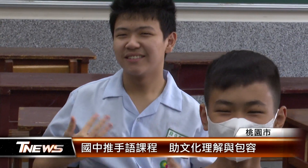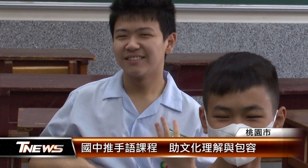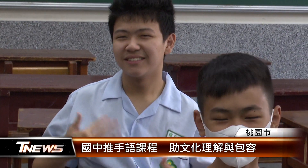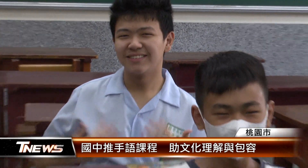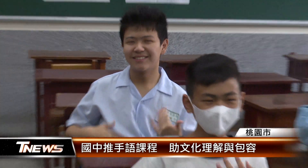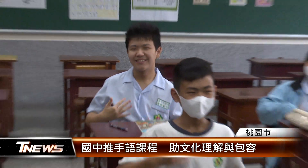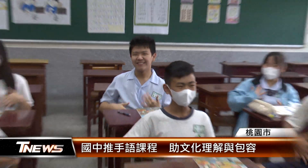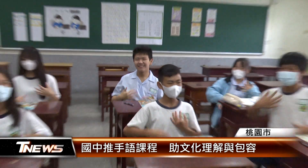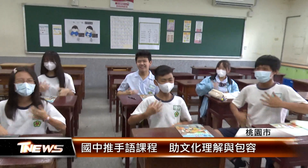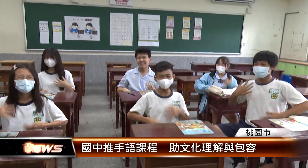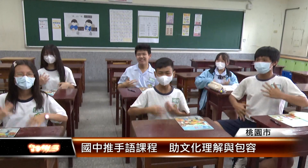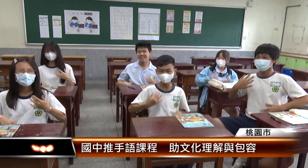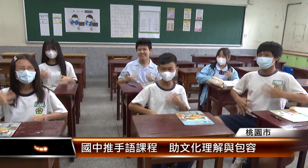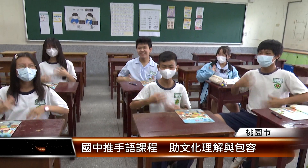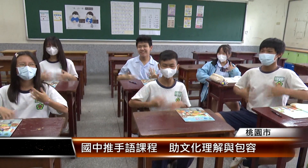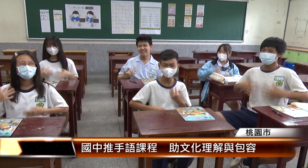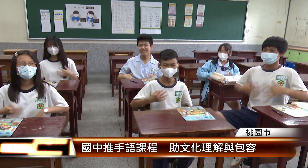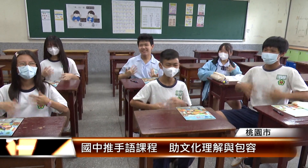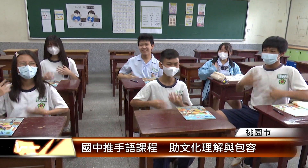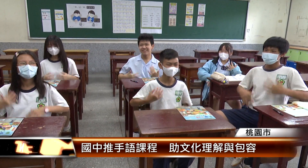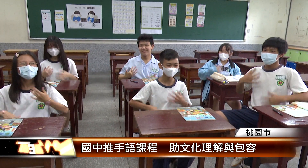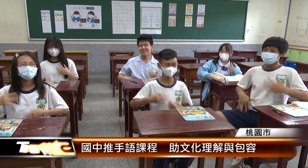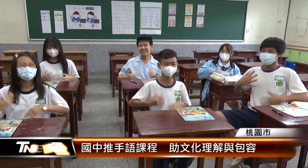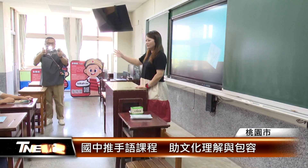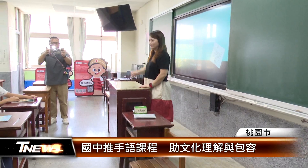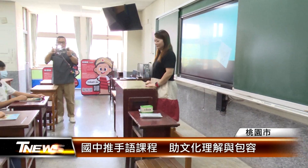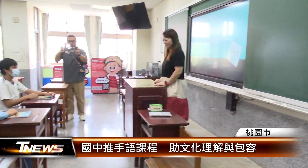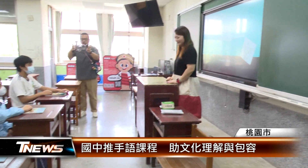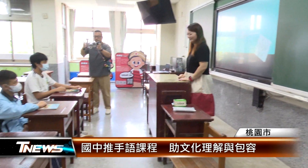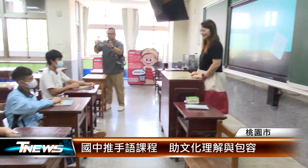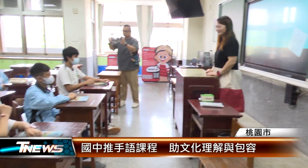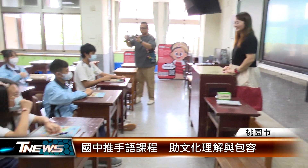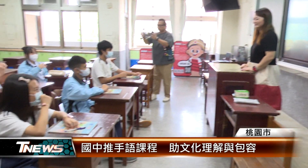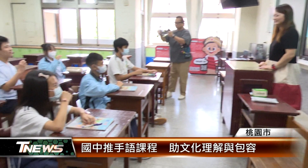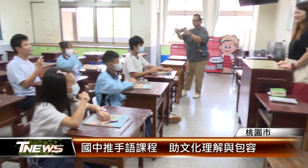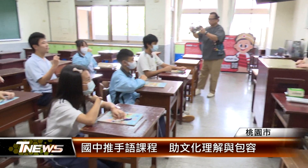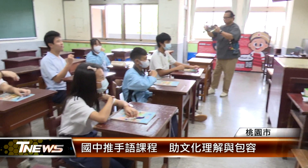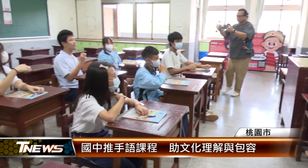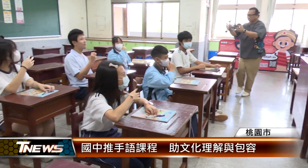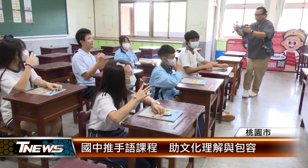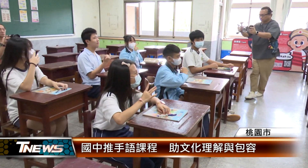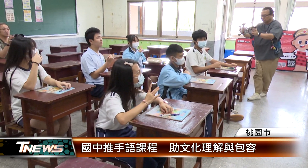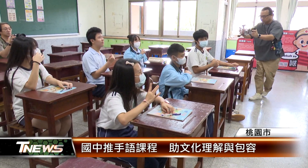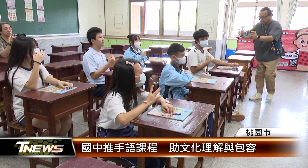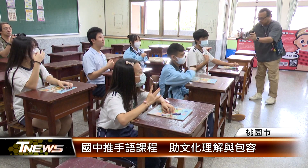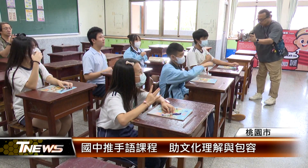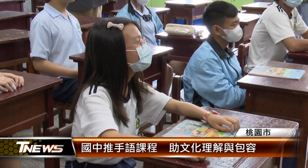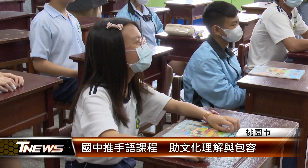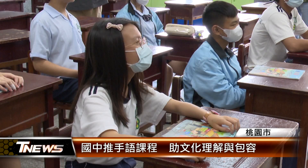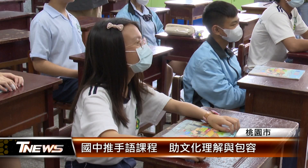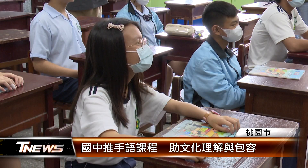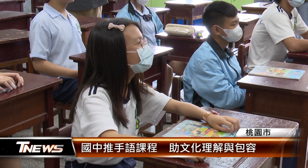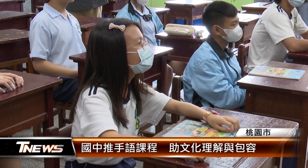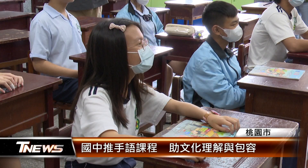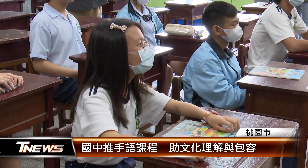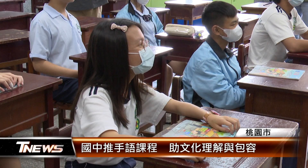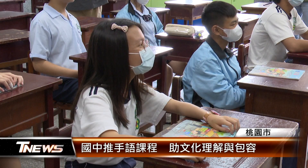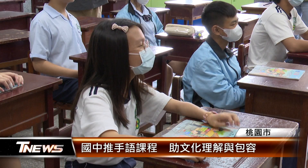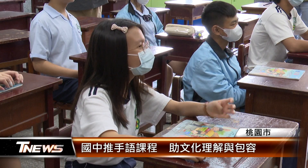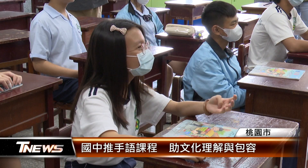是国际手语日吗？配合国家语言发展法推广本土语言，桃园市中壢区自强国中开办台